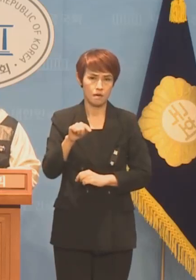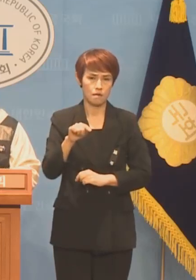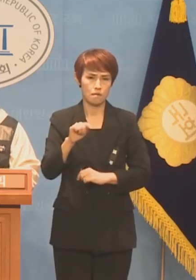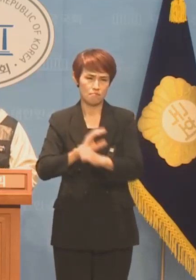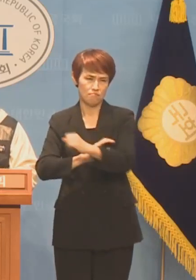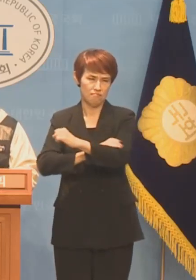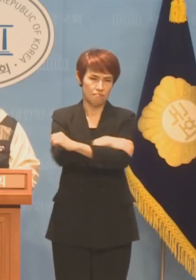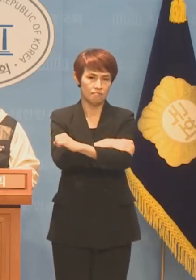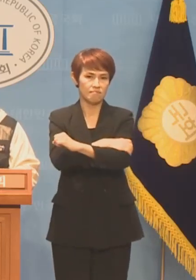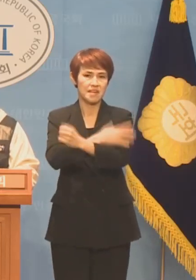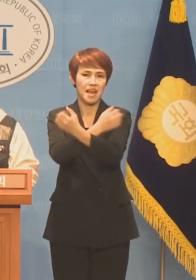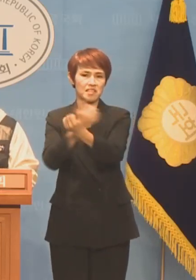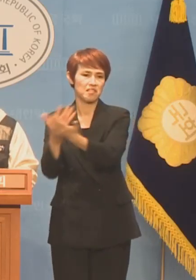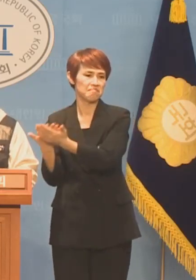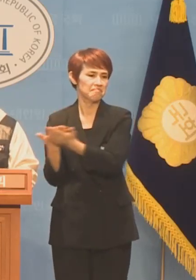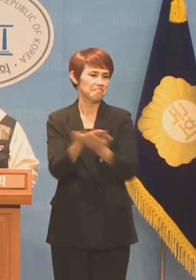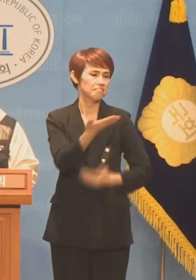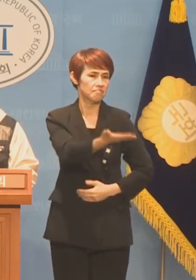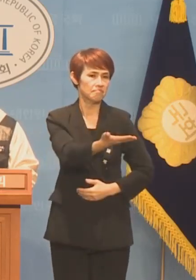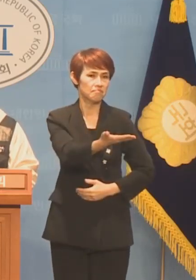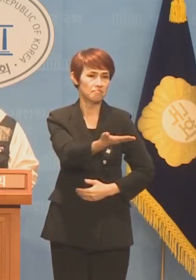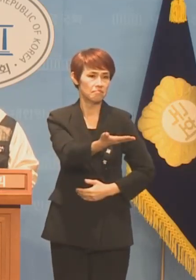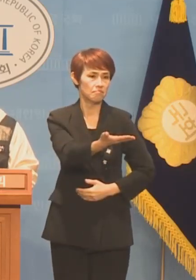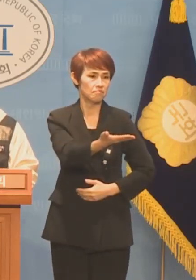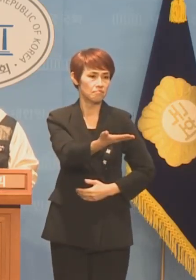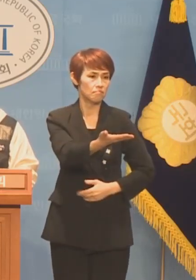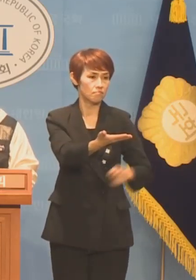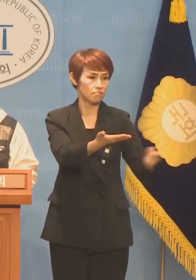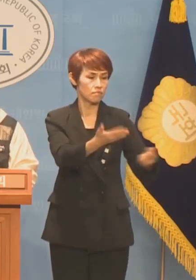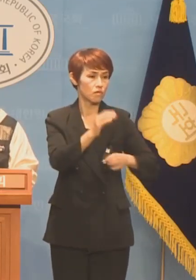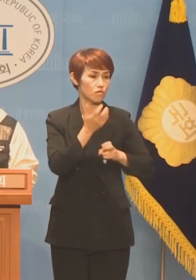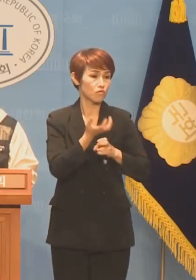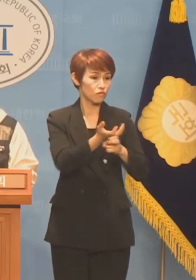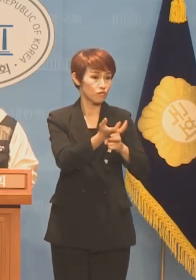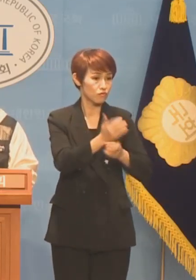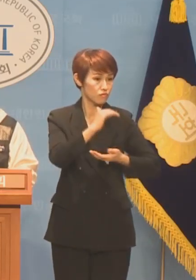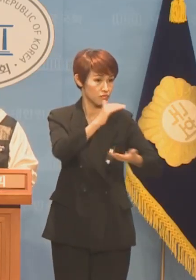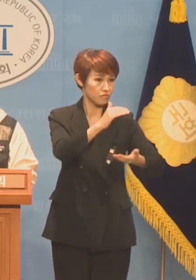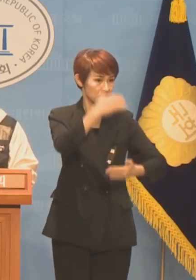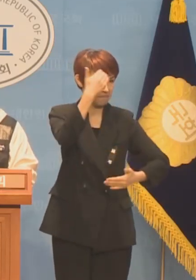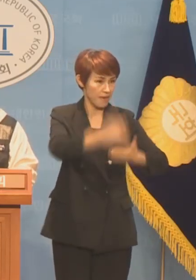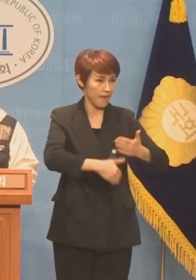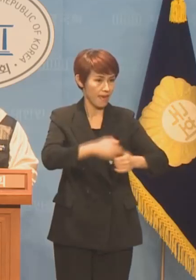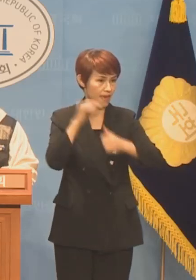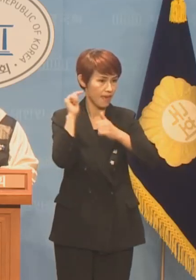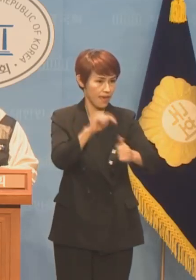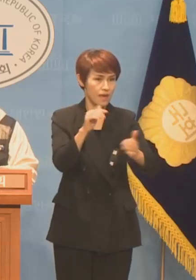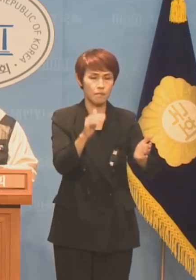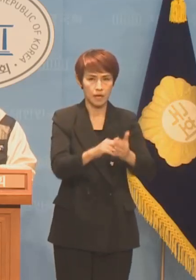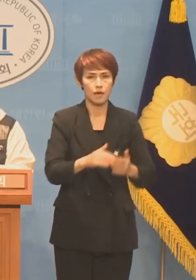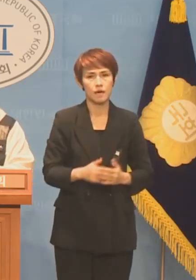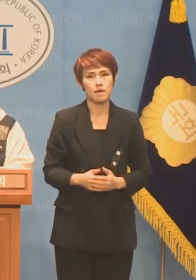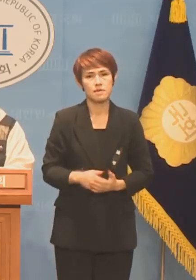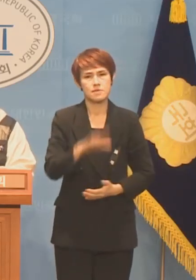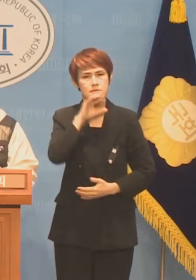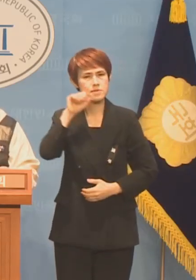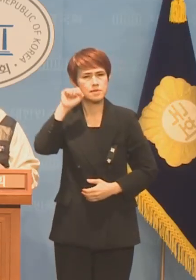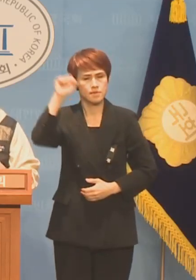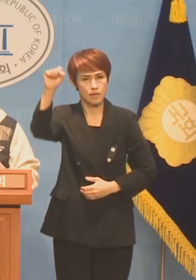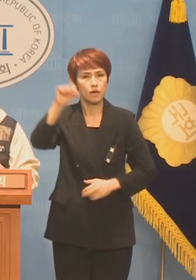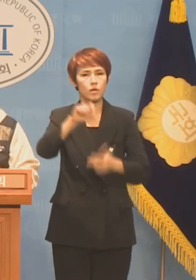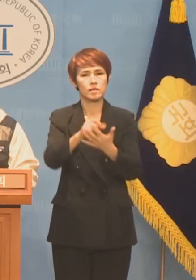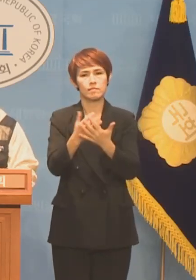계약서를 들이밀며 화물 노동자들에게 일방적인 운송료 삭감을 요구해 왔습니다. 이를 규탄하는 기자회견을 오늘